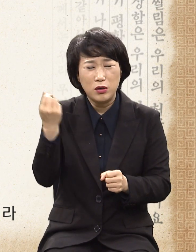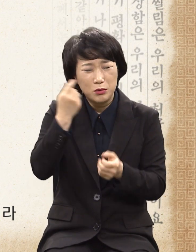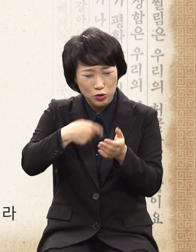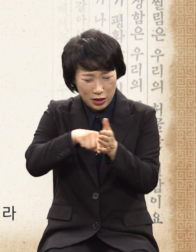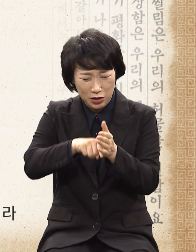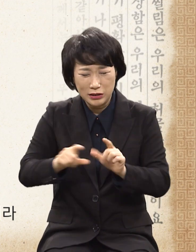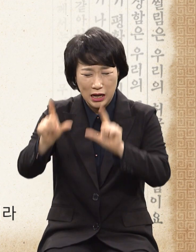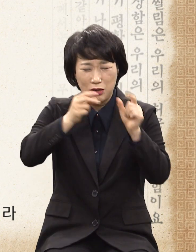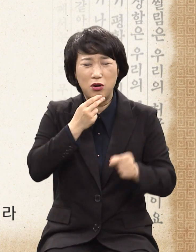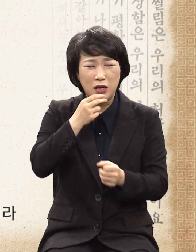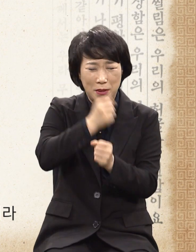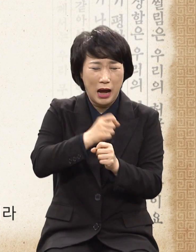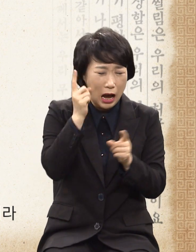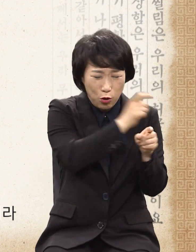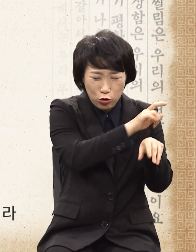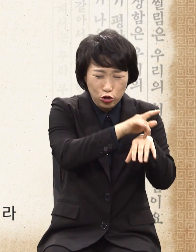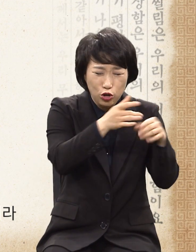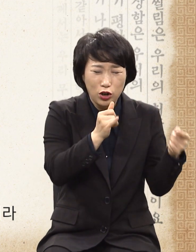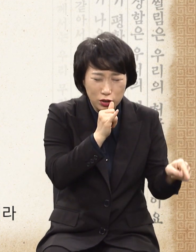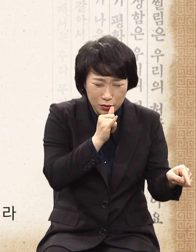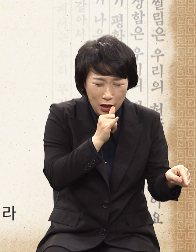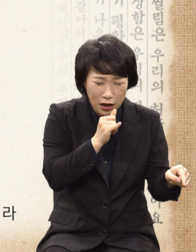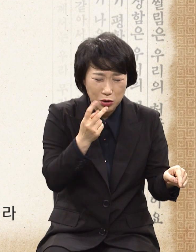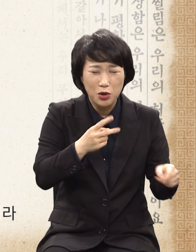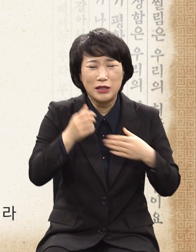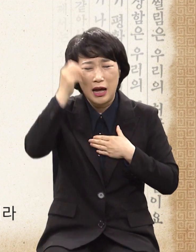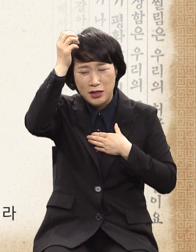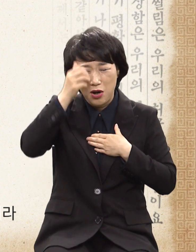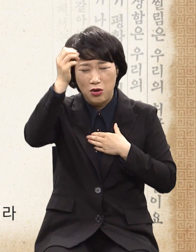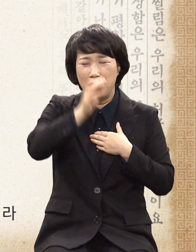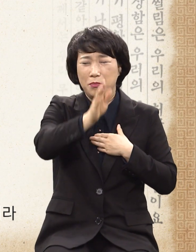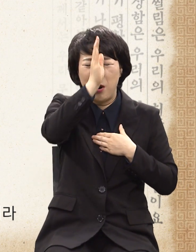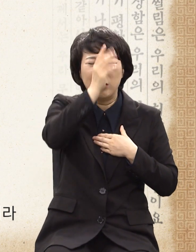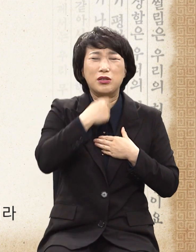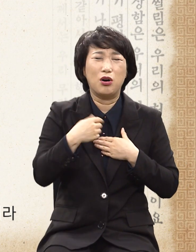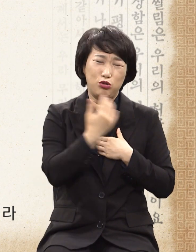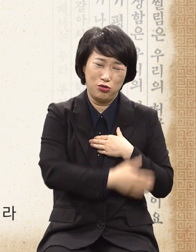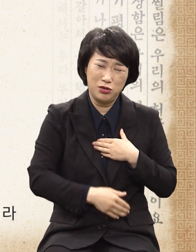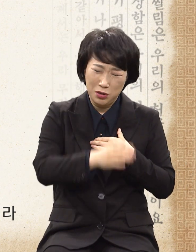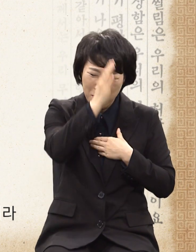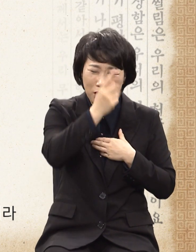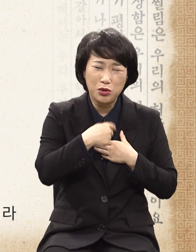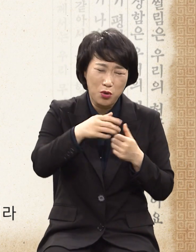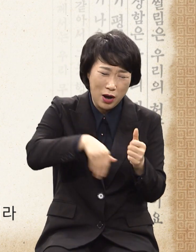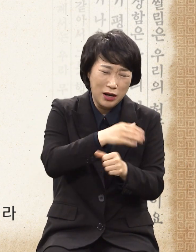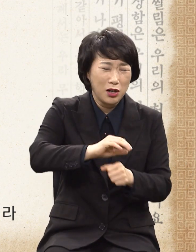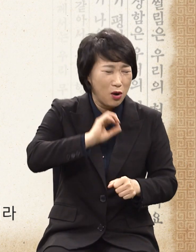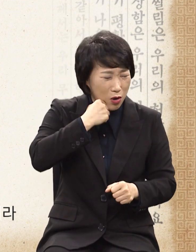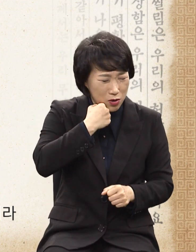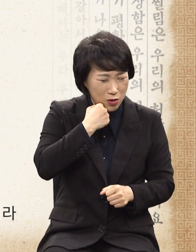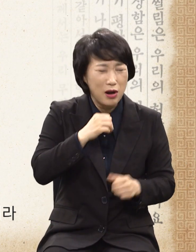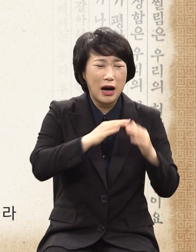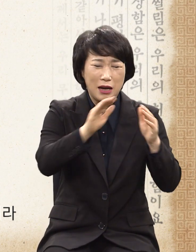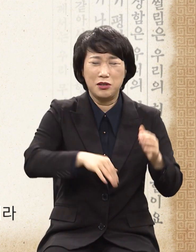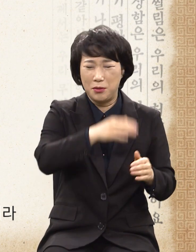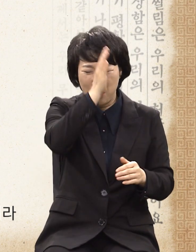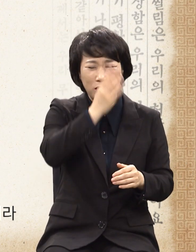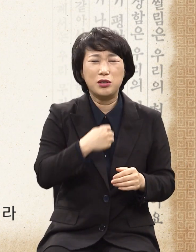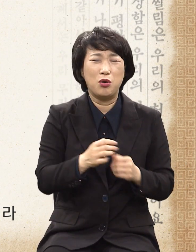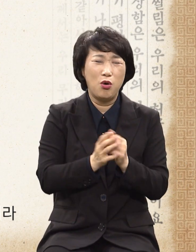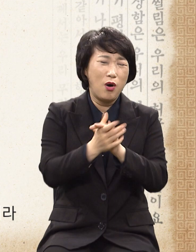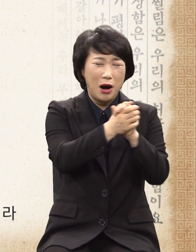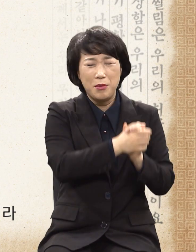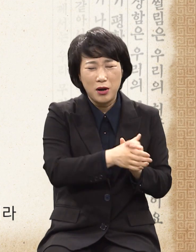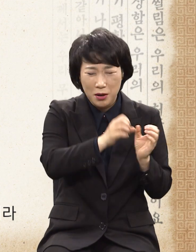하는 악한 마귀 사단 귀신아, 그리고 영적으로 병들고 육신으로 병들고 환경이 병들고 가정이 병들고